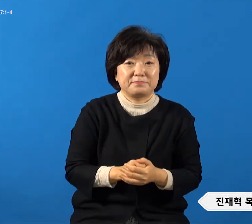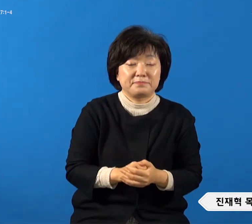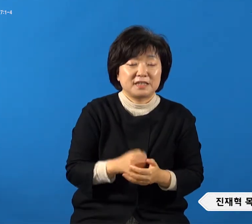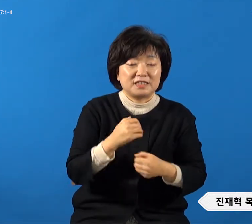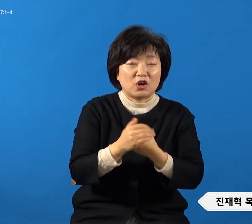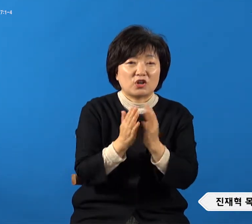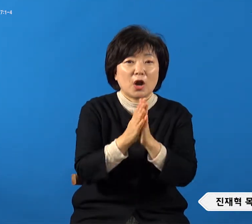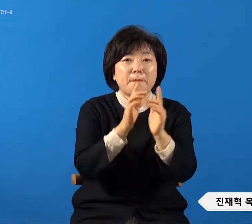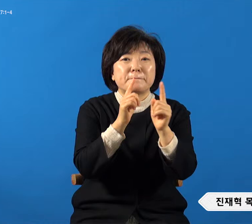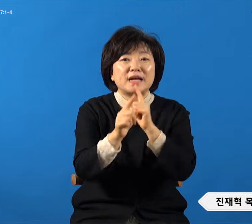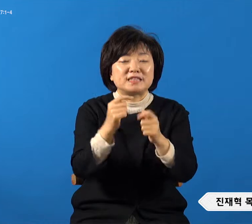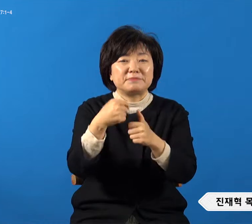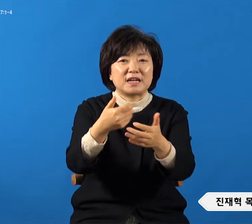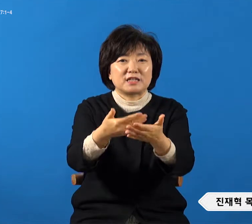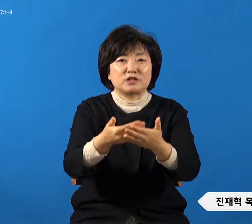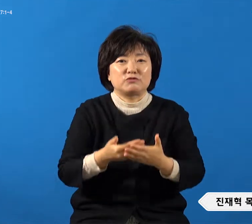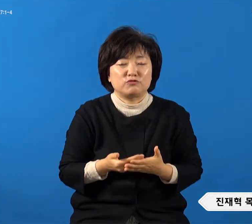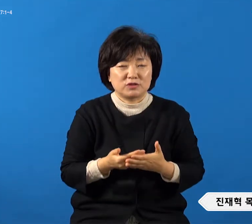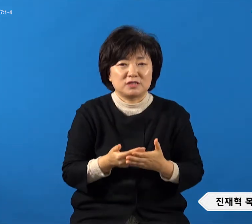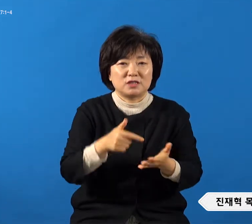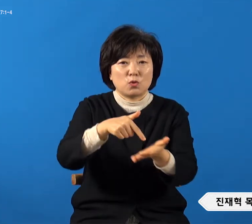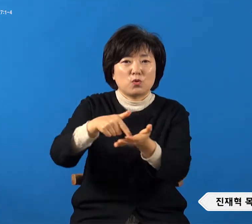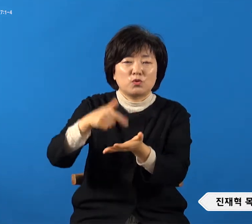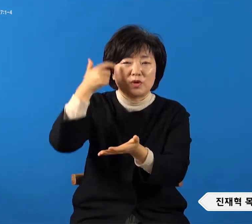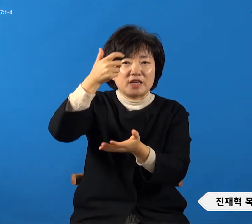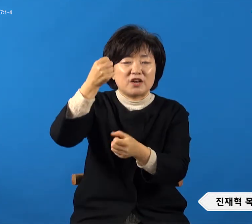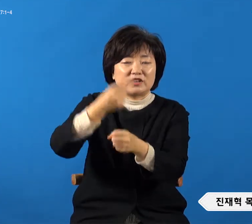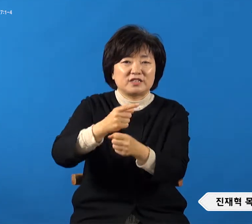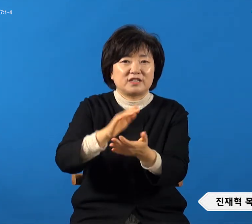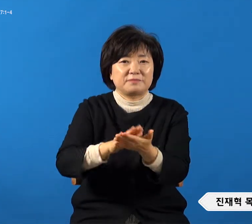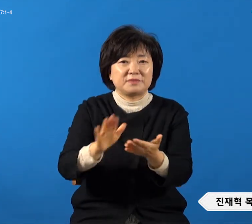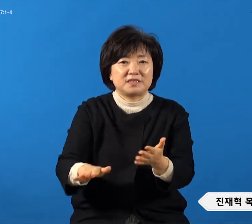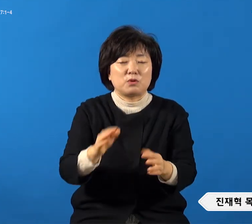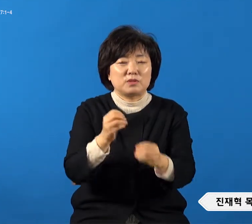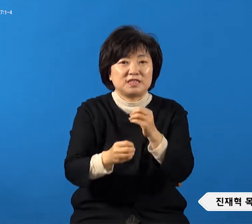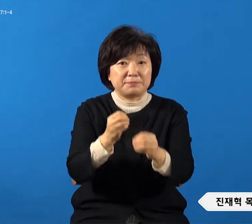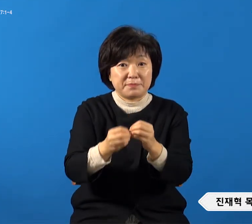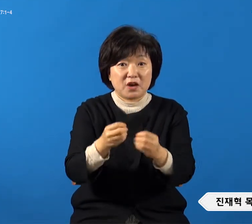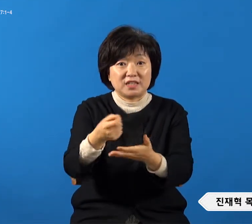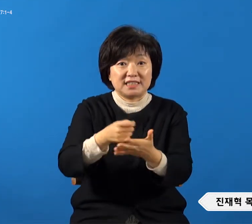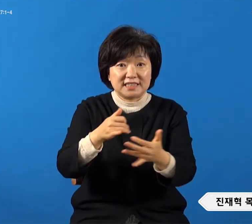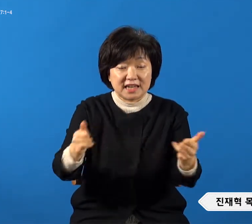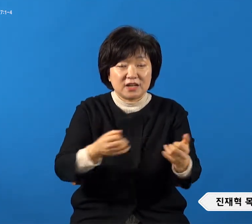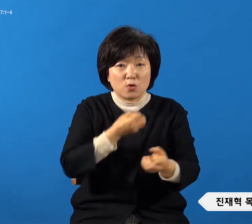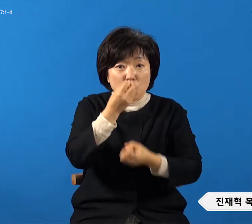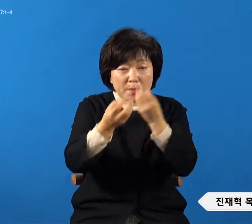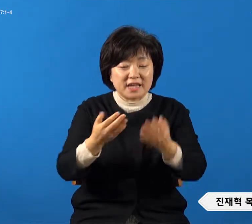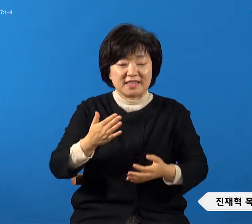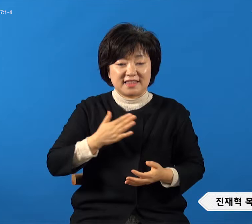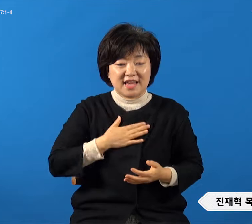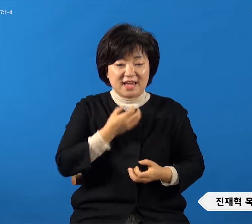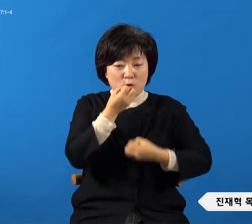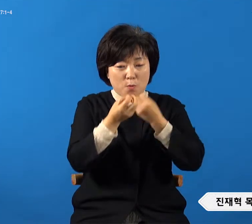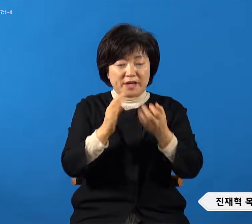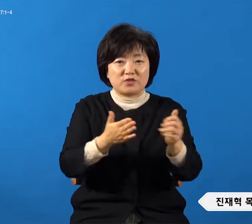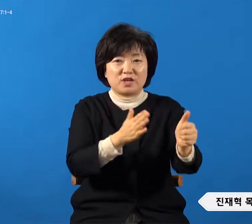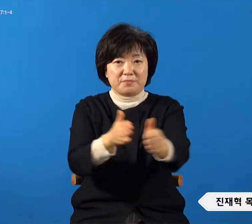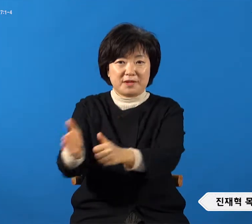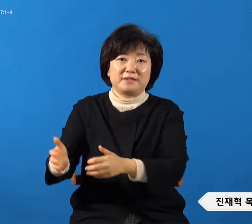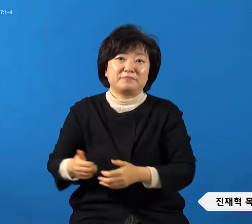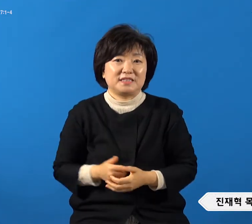성경이 말씀하시는 고독의 영성입니다. 오늘 시편 기자의 고백이 우리의 고백이 되기를